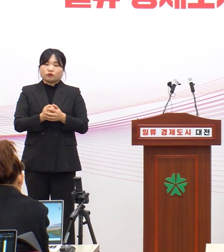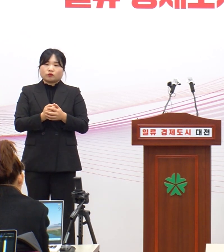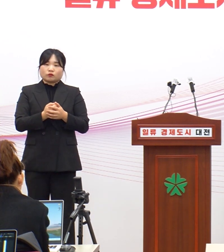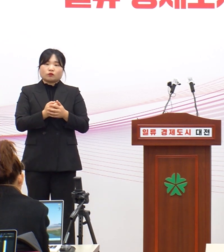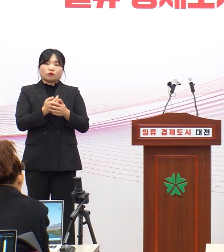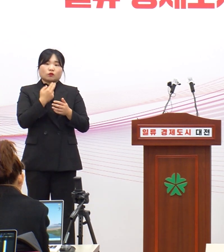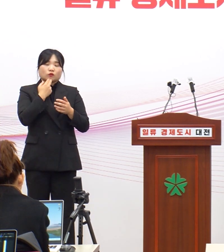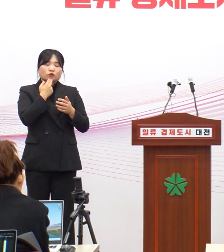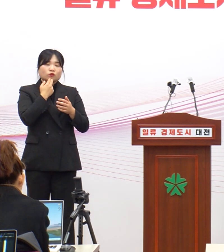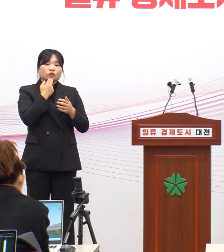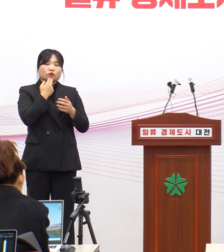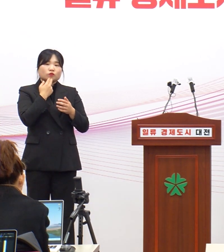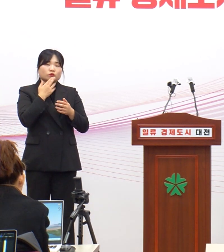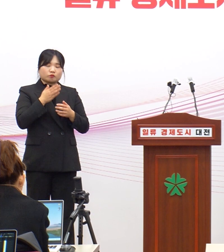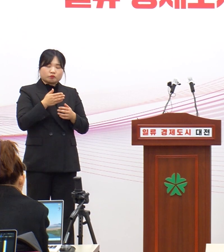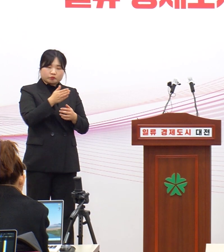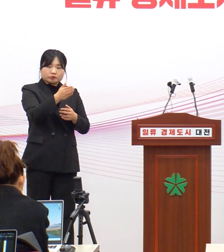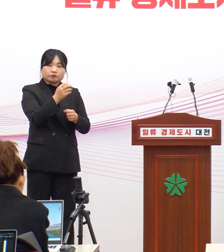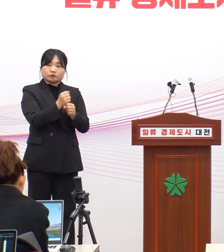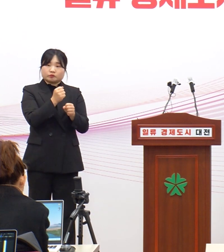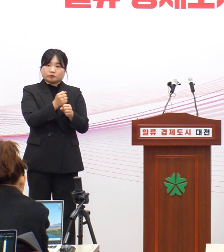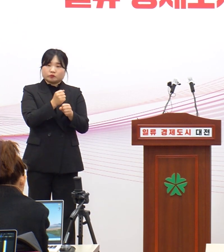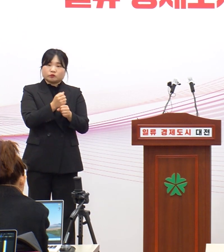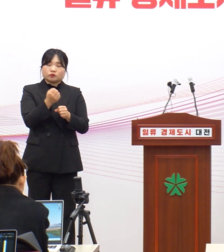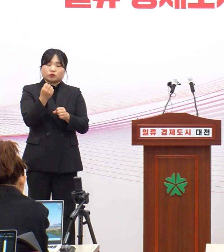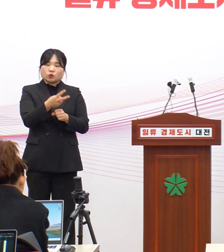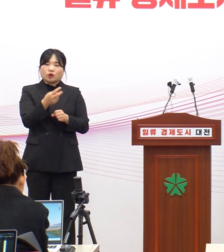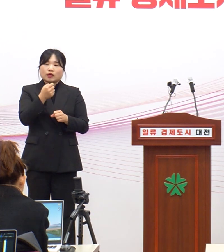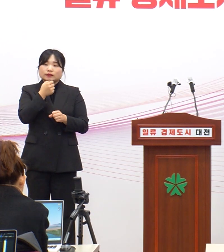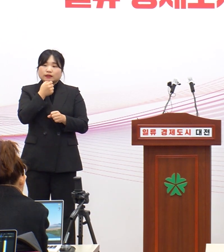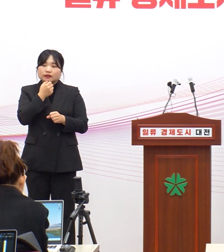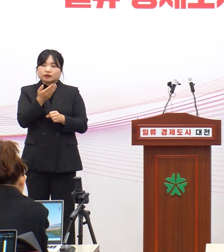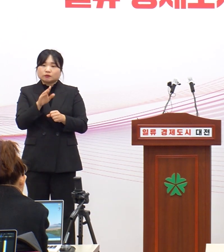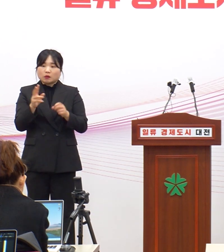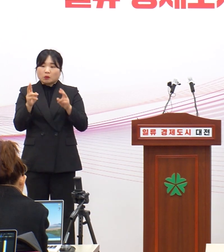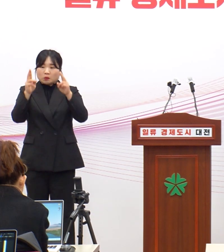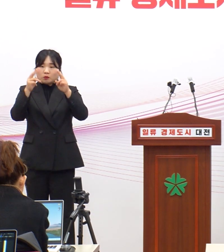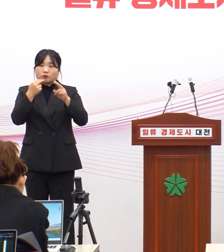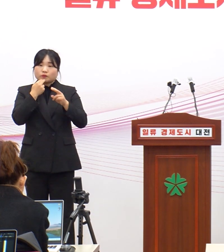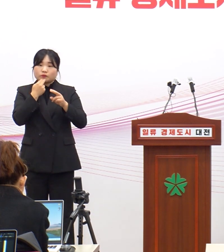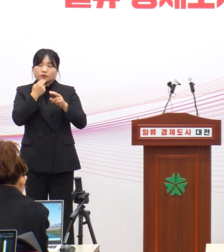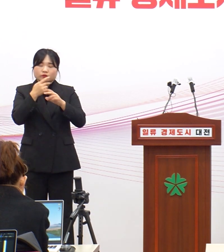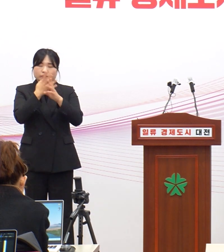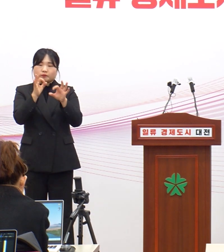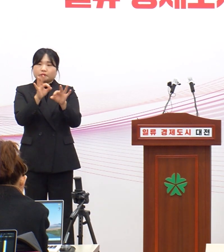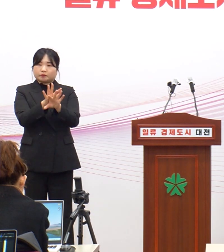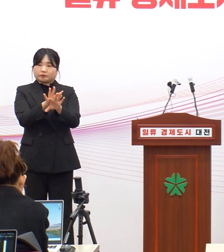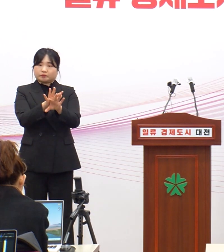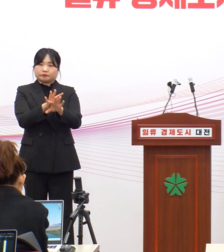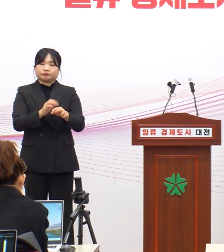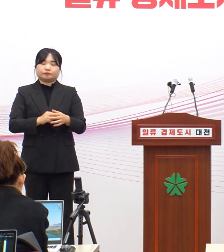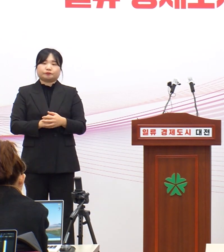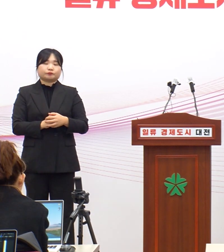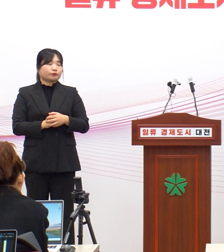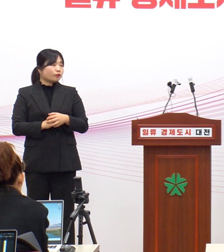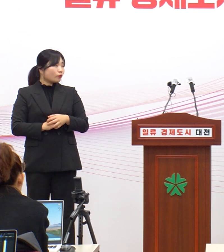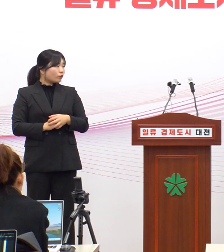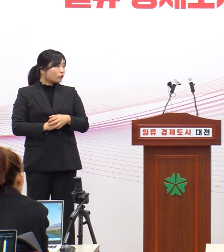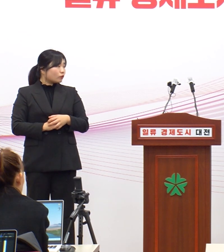가재기는 바꾸고 여기 신안 일교도 작지만 교각 없지 않습니까? 교각을 아예 없앴습니다. 그리고